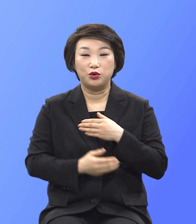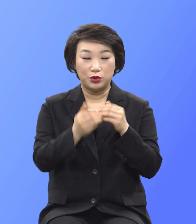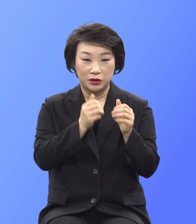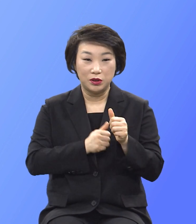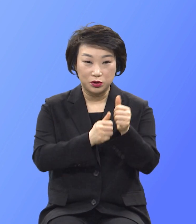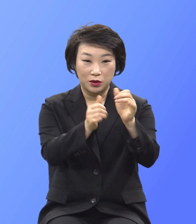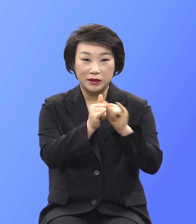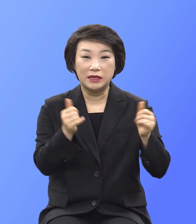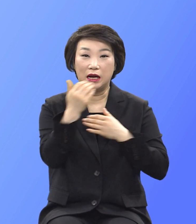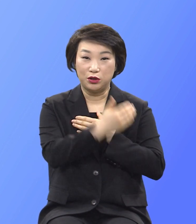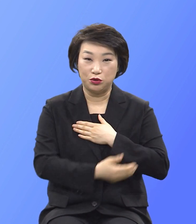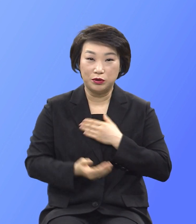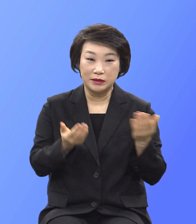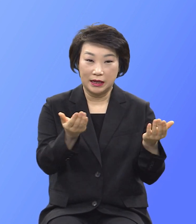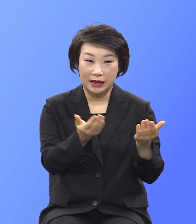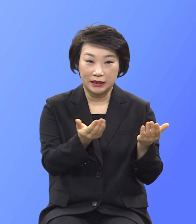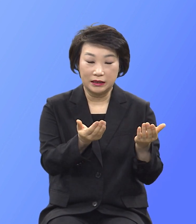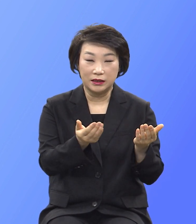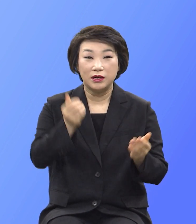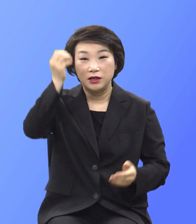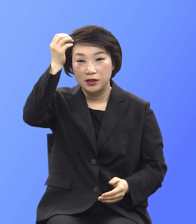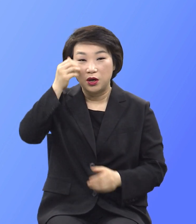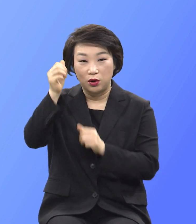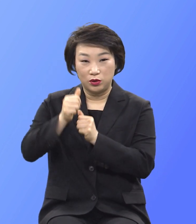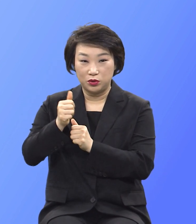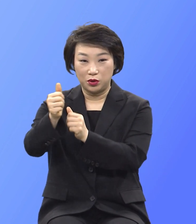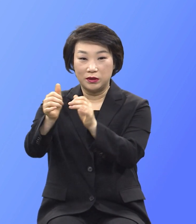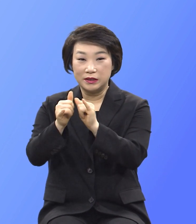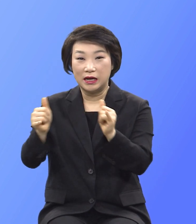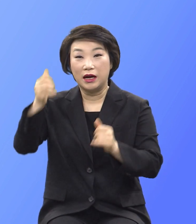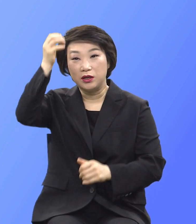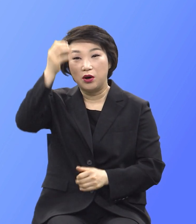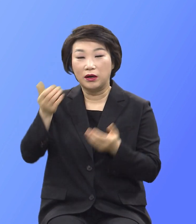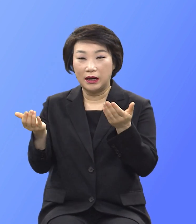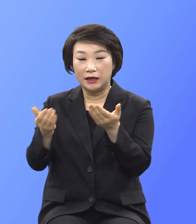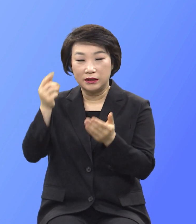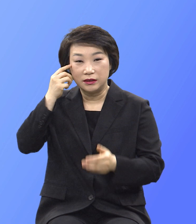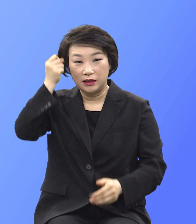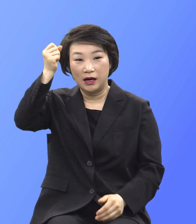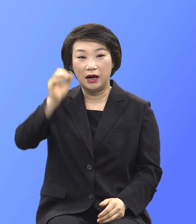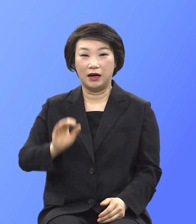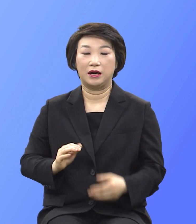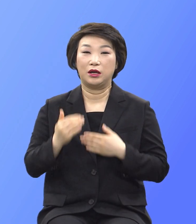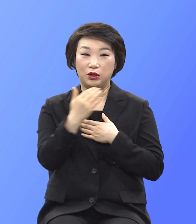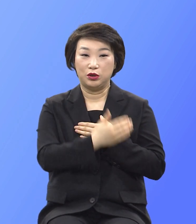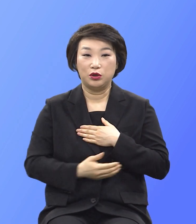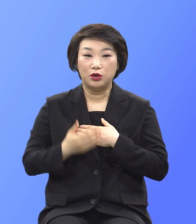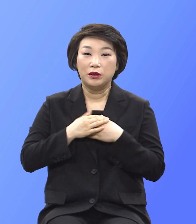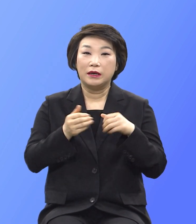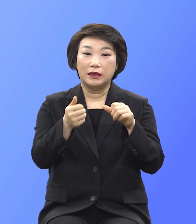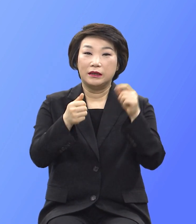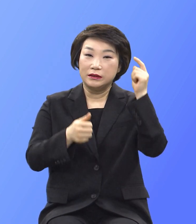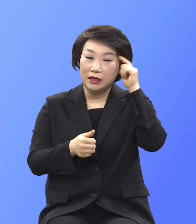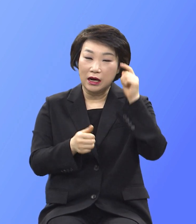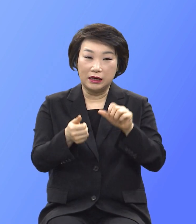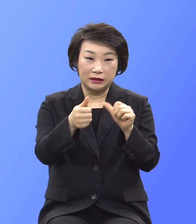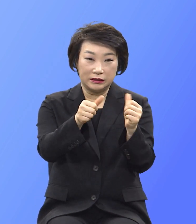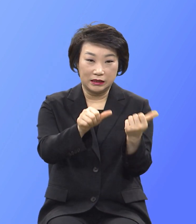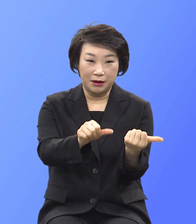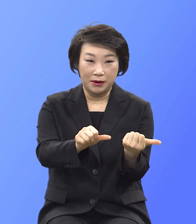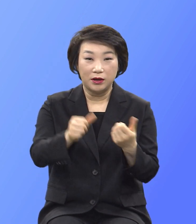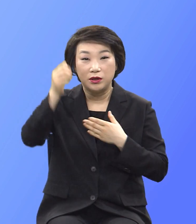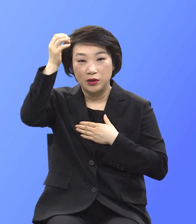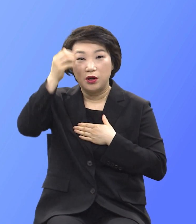시작. 육신을 주는 자는 육신의 일을, 영을 주는 자는 영의 일을 생각하나니 육신의